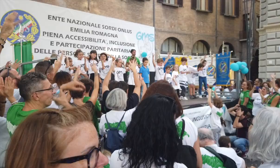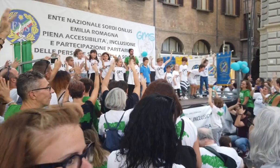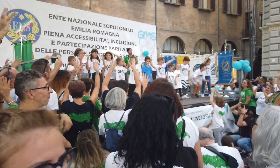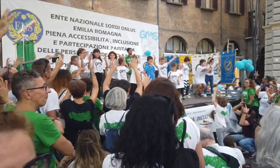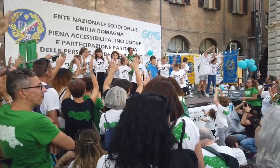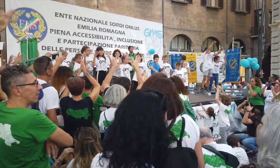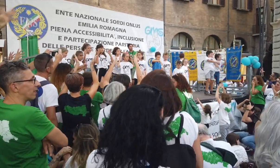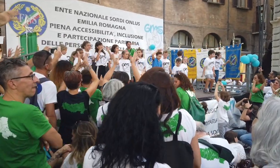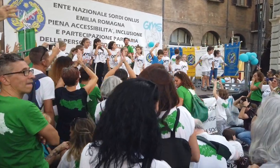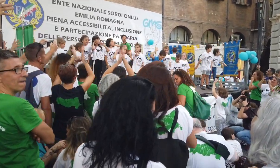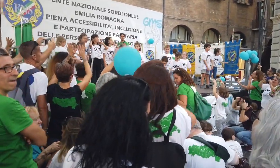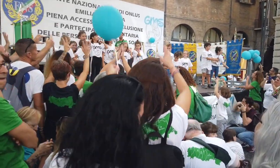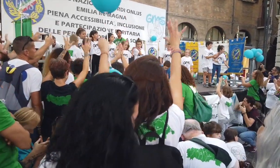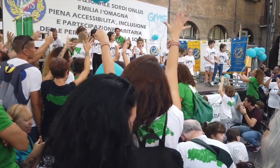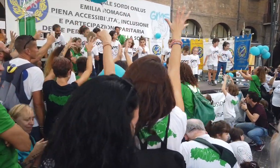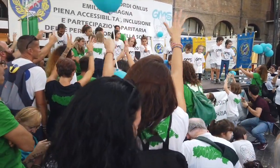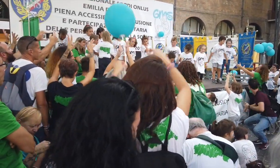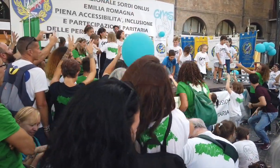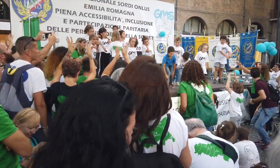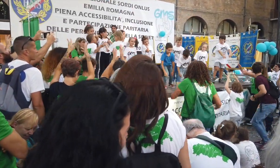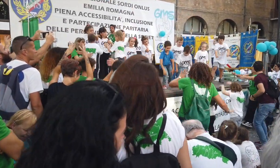Bravi! Ciao! Okay.